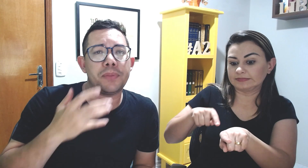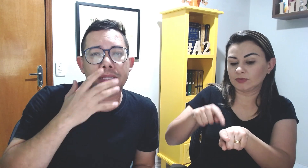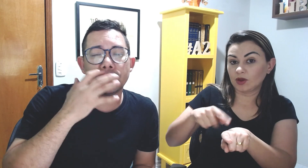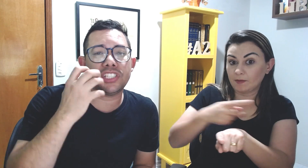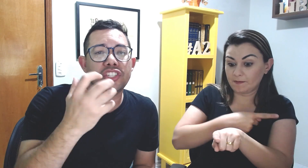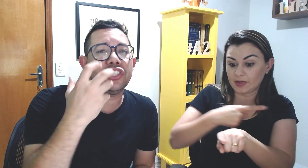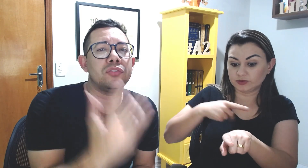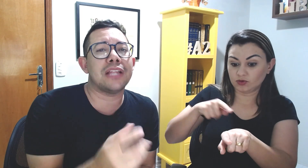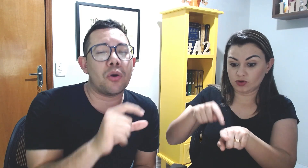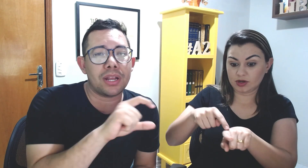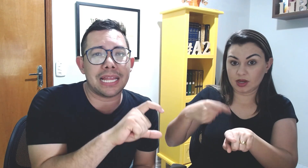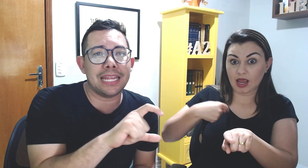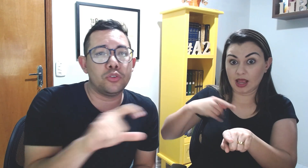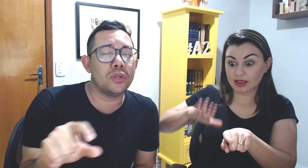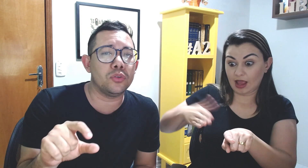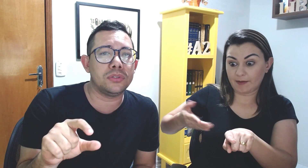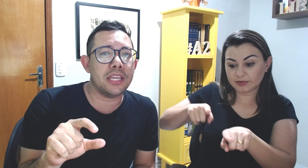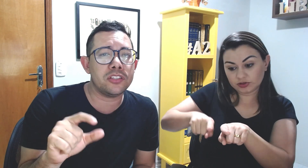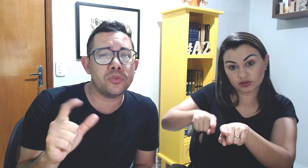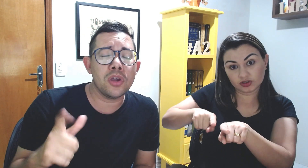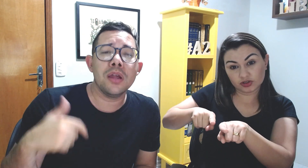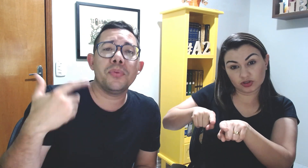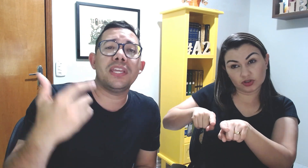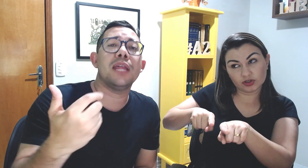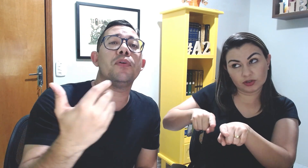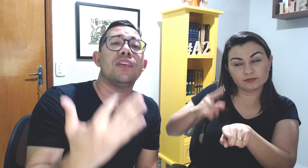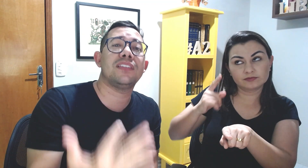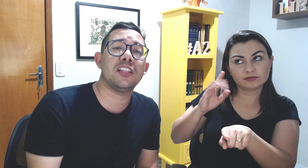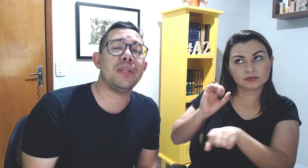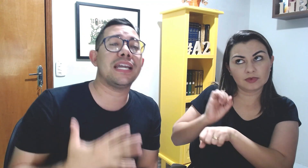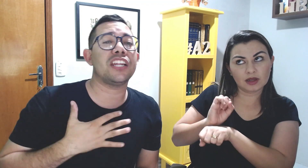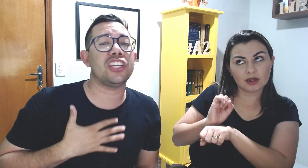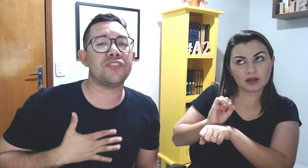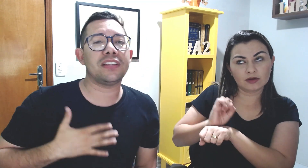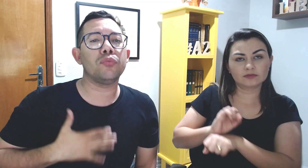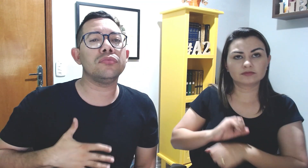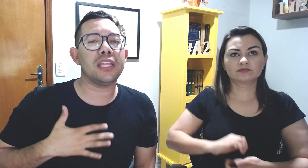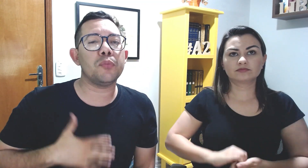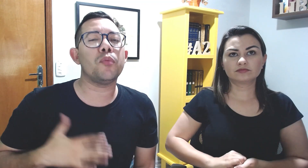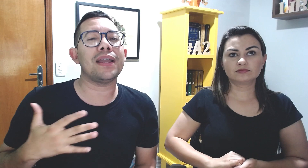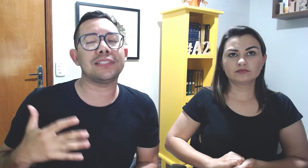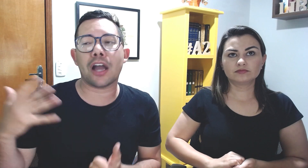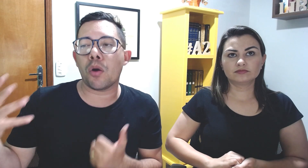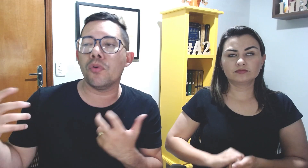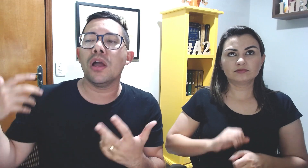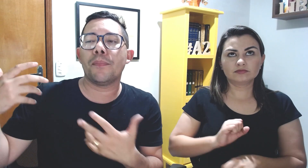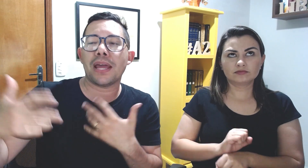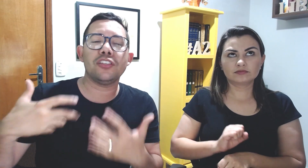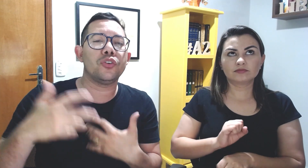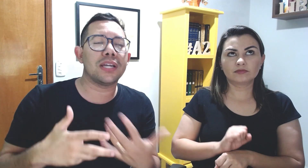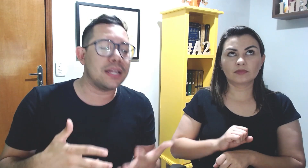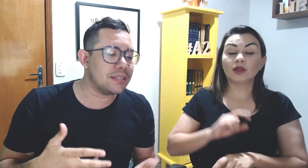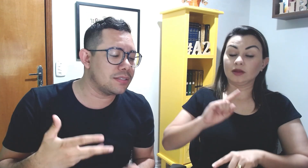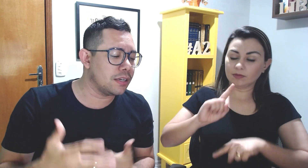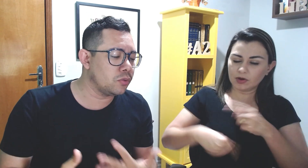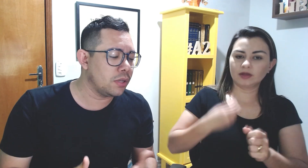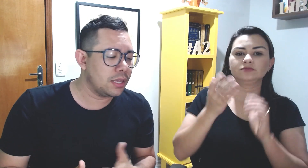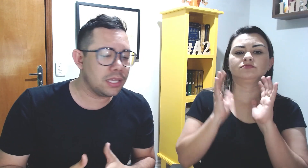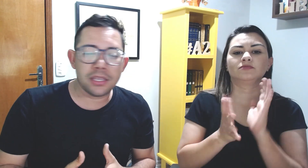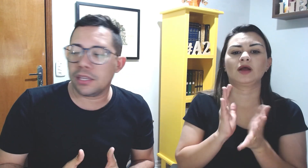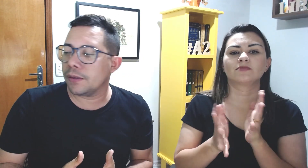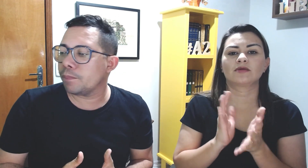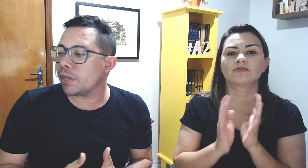de interpretar o sentido na hora da leitura do texto, porque depois vai ser explicado, a gente vai ter um tempo mais calmo para ir se